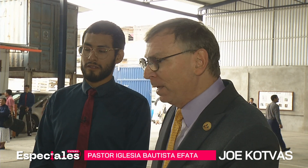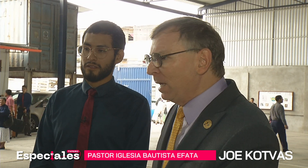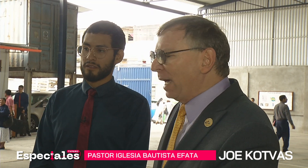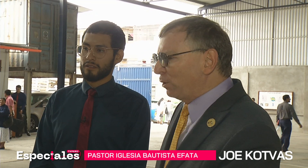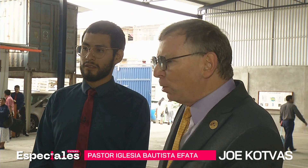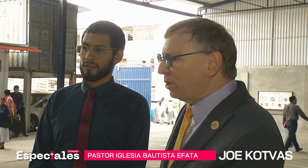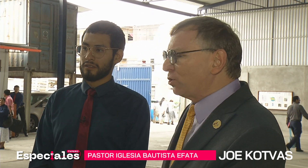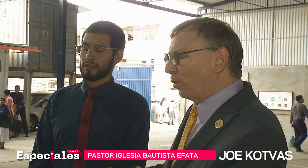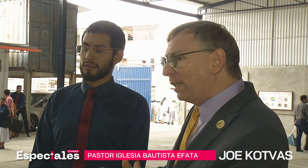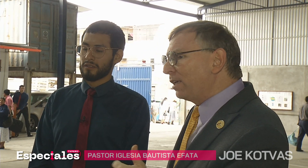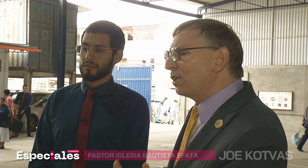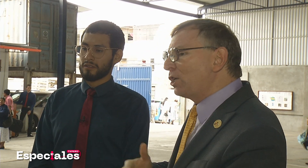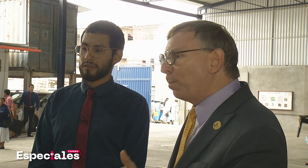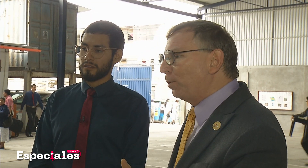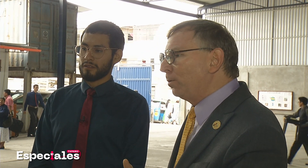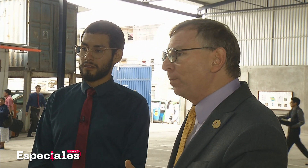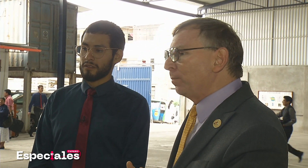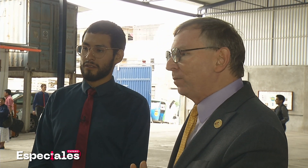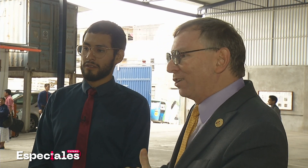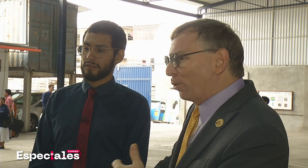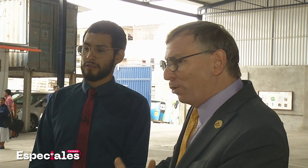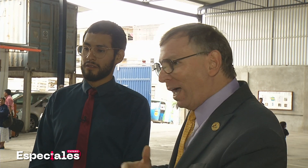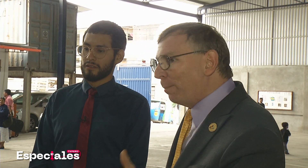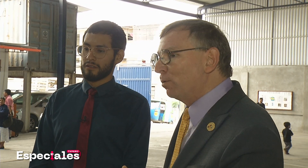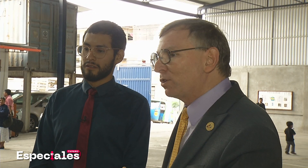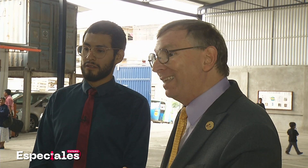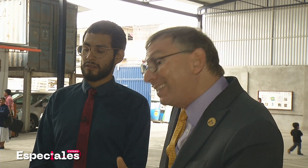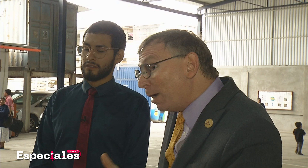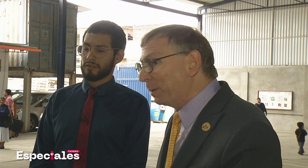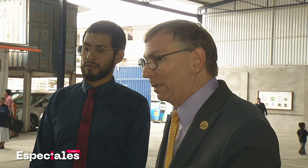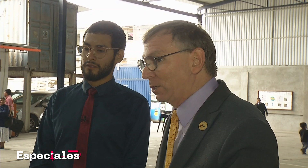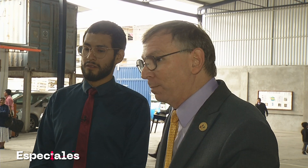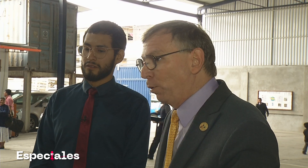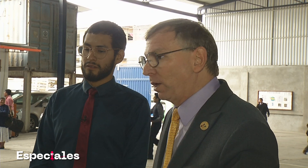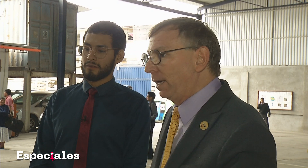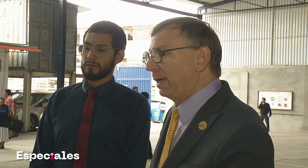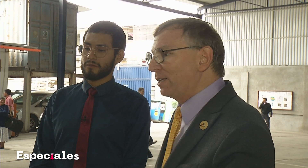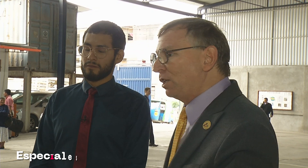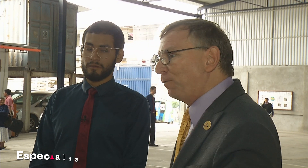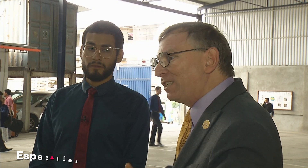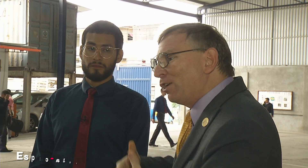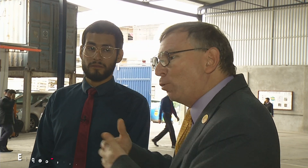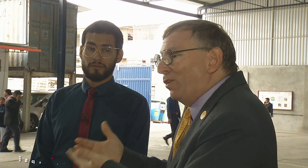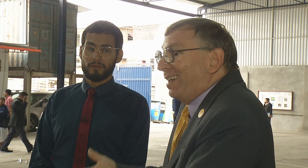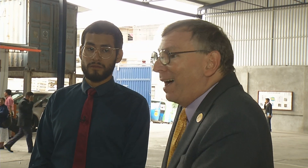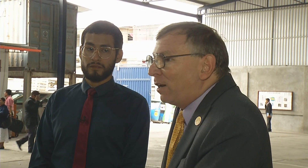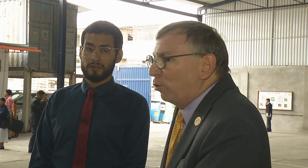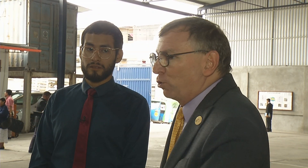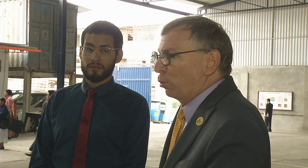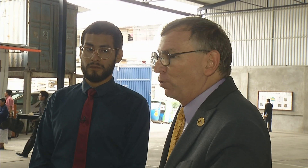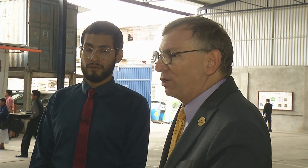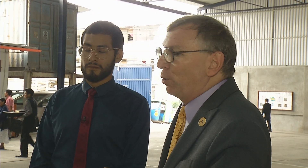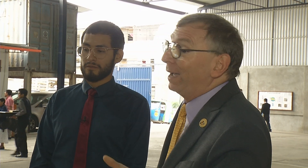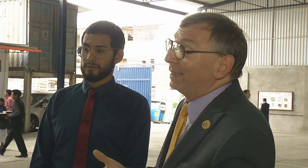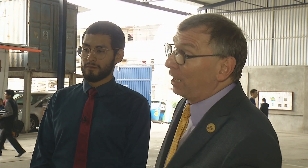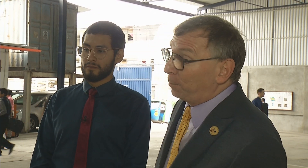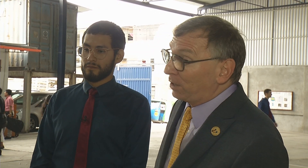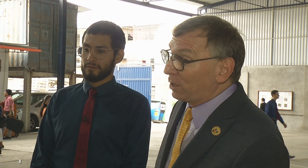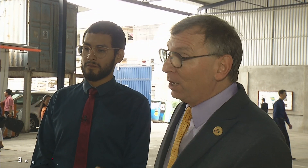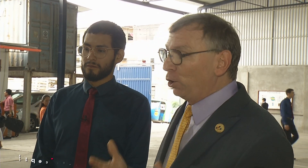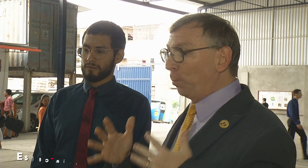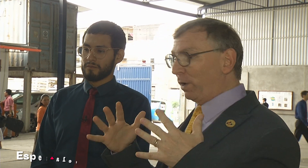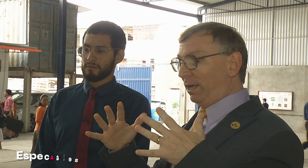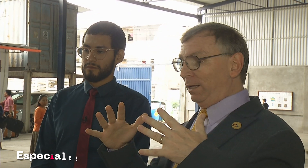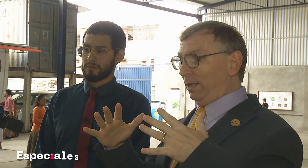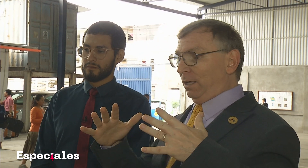70. Entonces, durante ese tiempo desarrollamos intérpretes, porque es difícil comunicar con los sordos si no hay